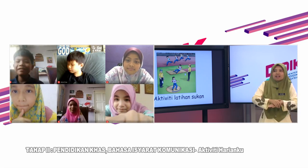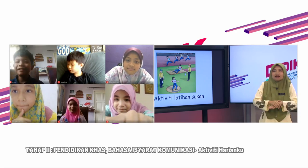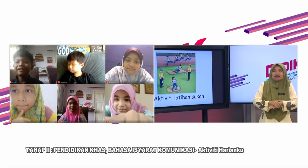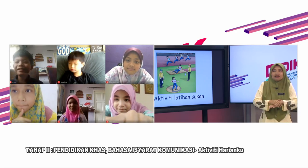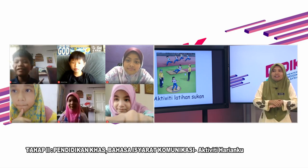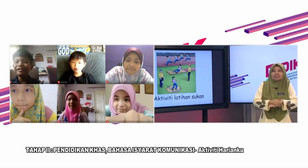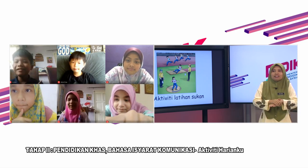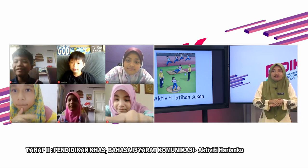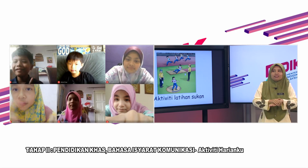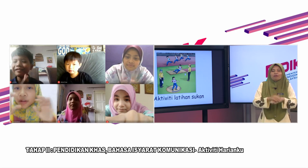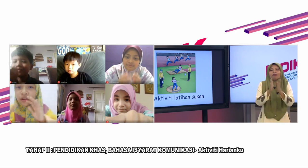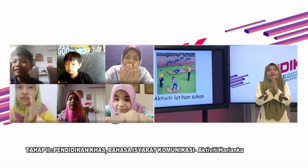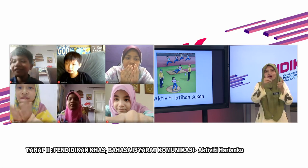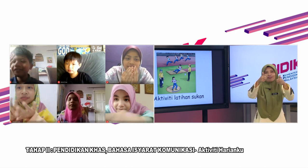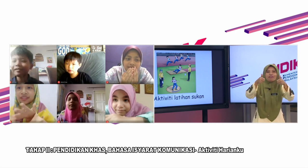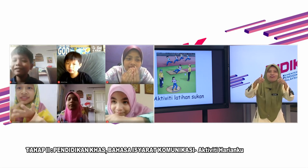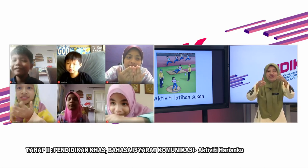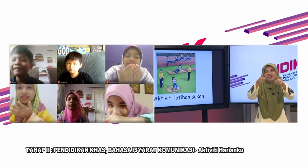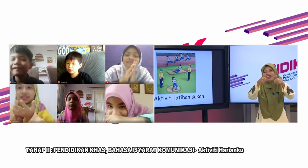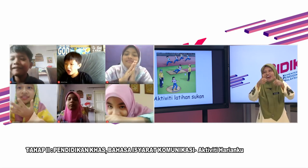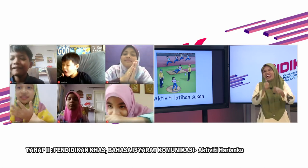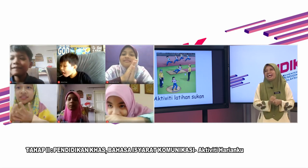Petang-petang. Dia baca buku. Bagus.